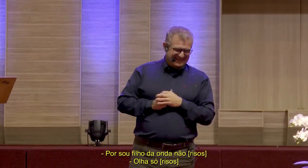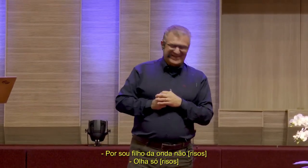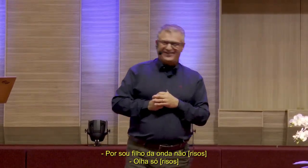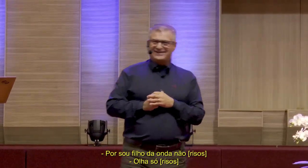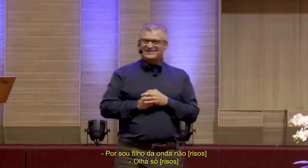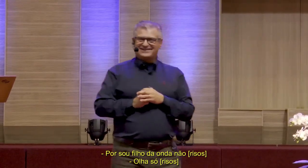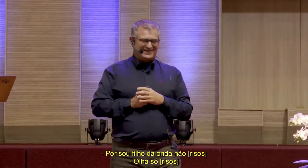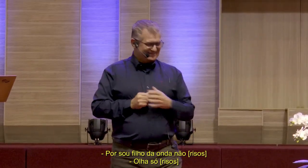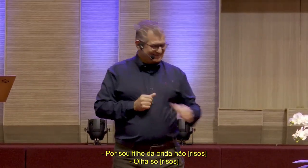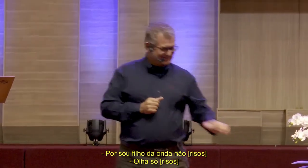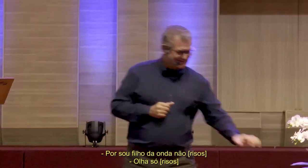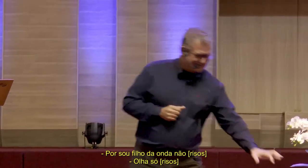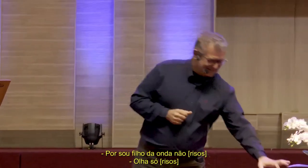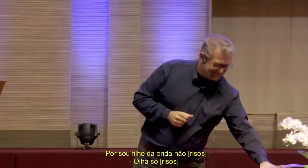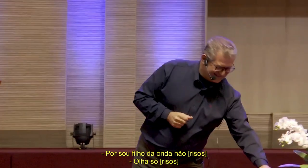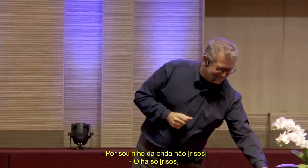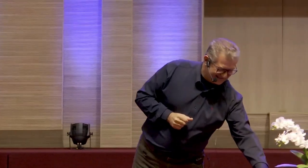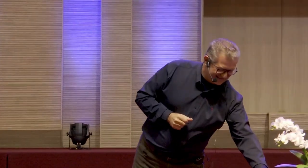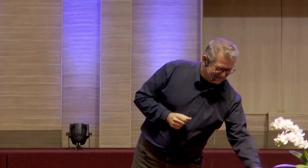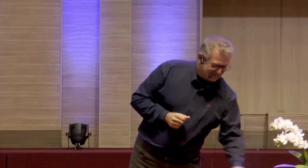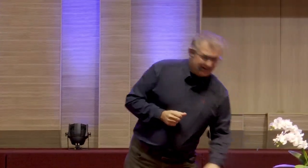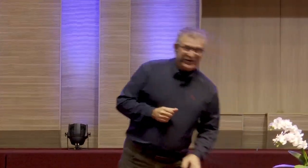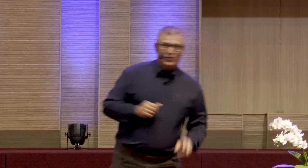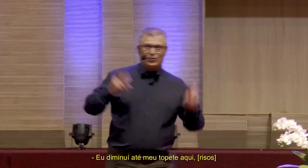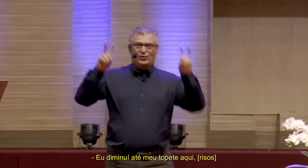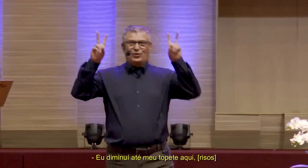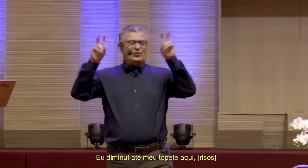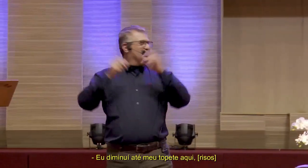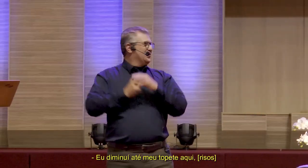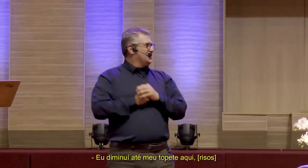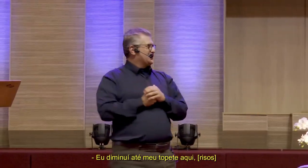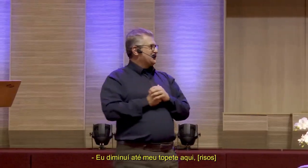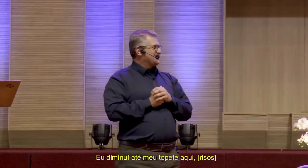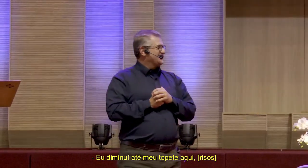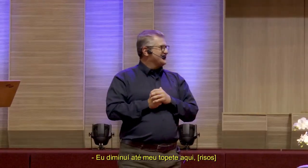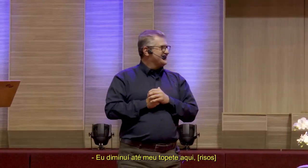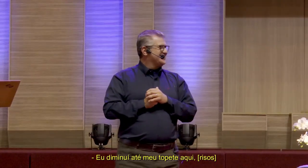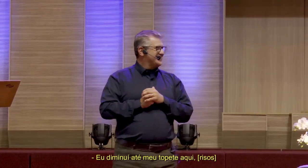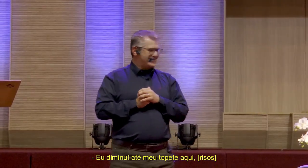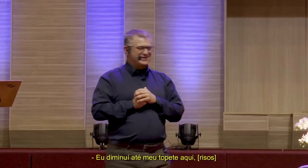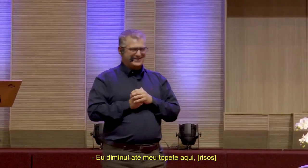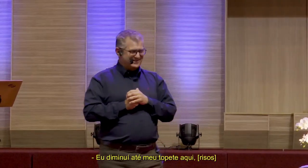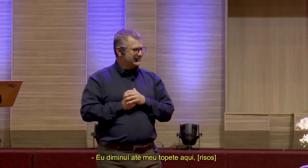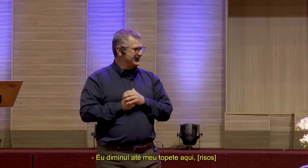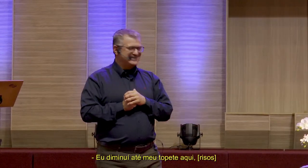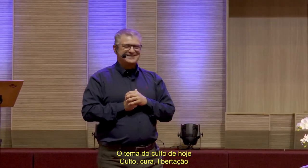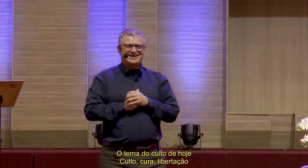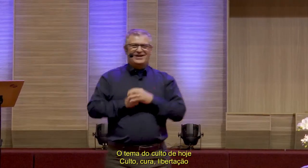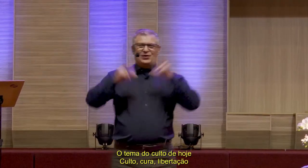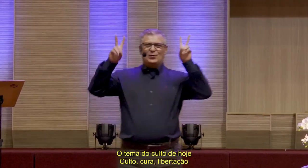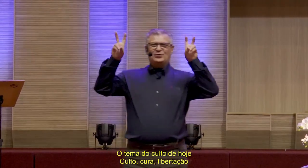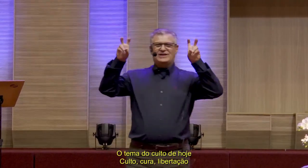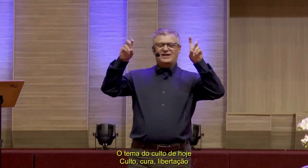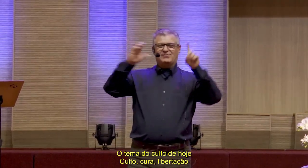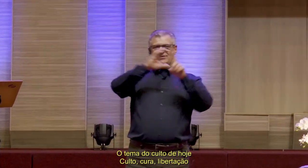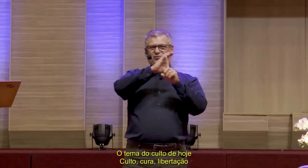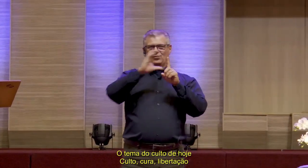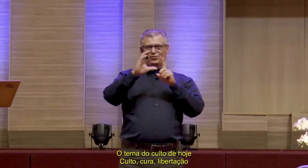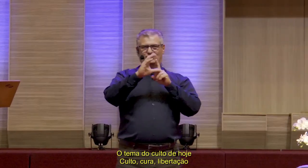É olha só. É porque o cabelinho... Eu diminuí até meu topete aqui, mas... Tá bonito, tá bonito. O tema do culto